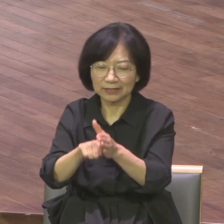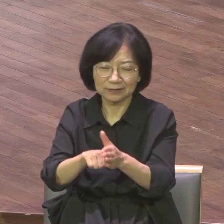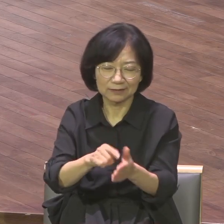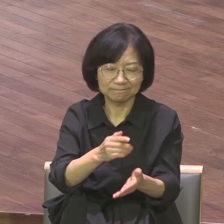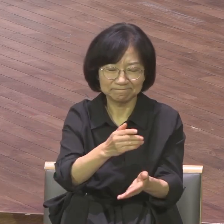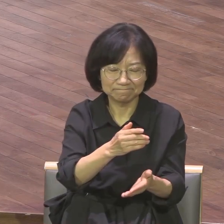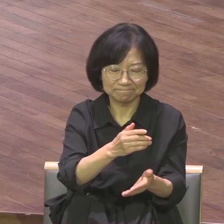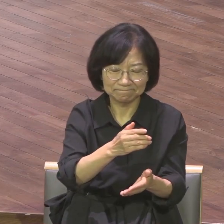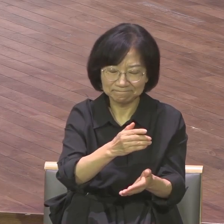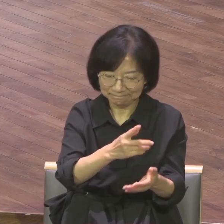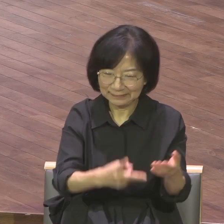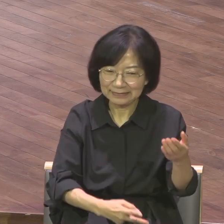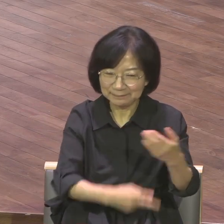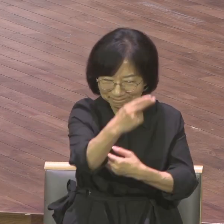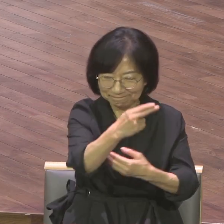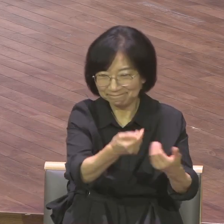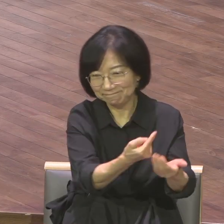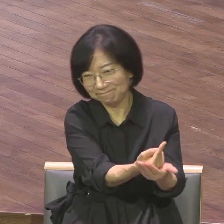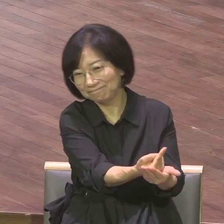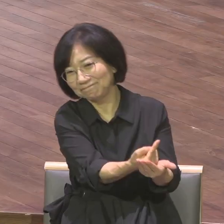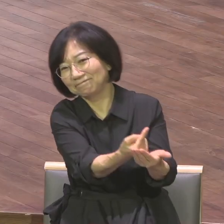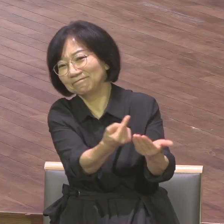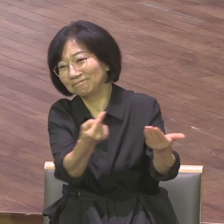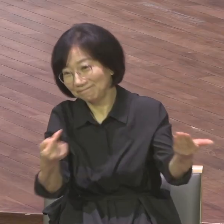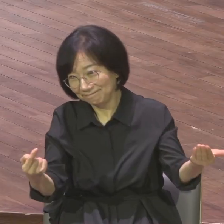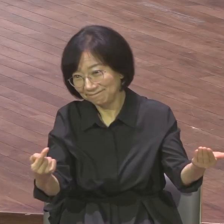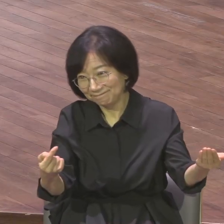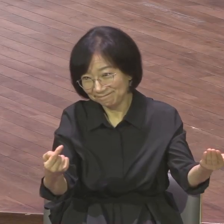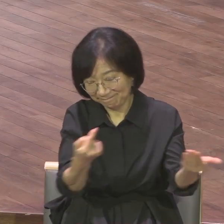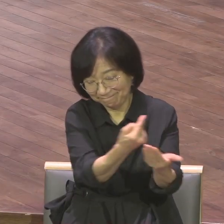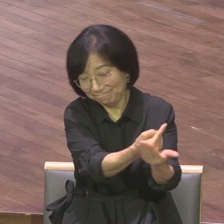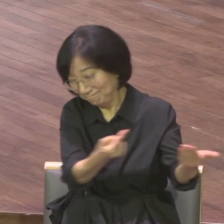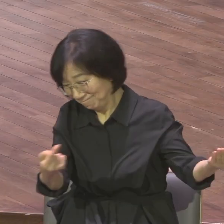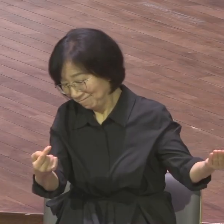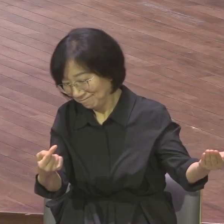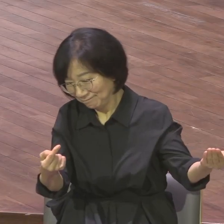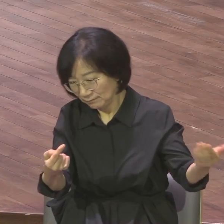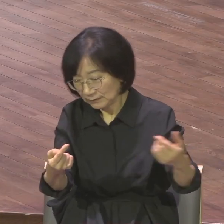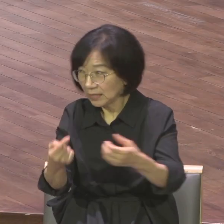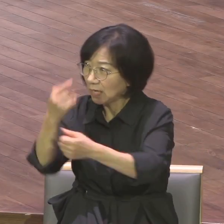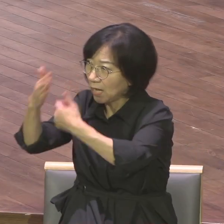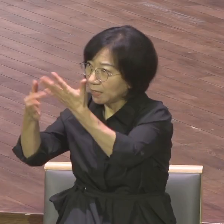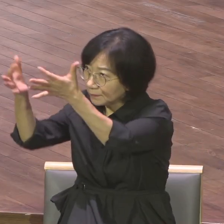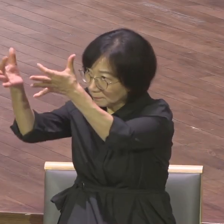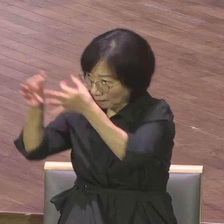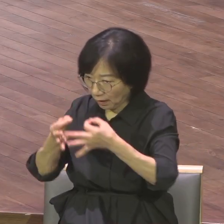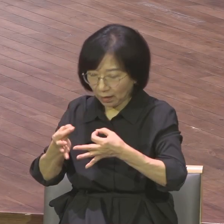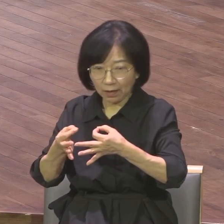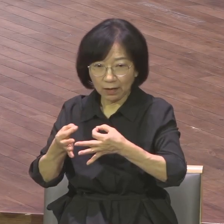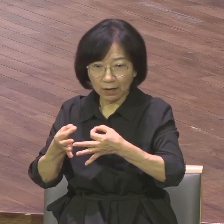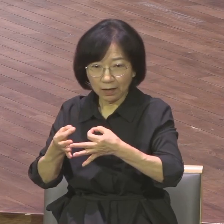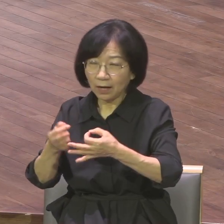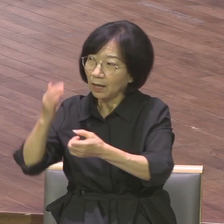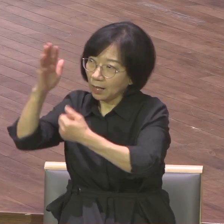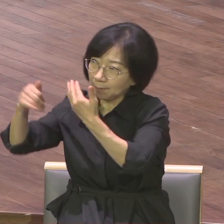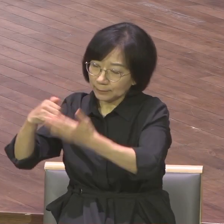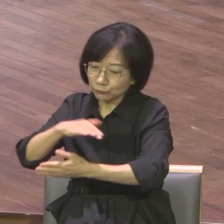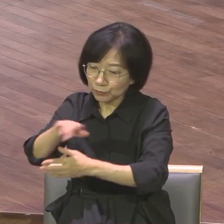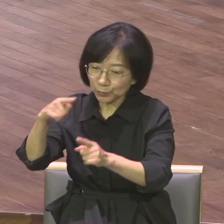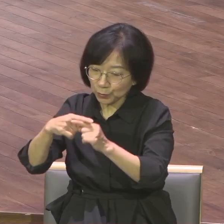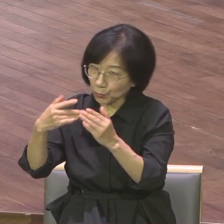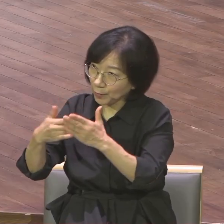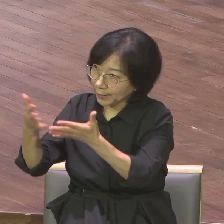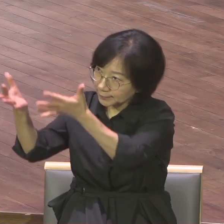결별하고 또 새롭게 한국 같이 간 이 시간표가 왔는데 하나님 중심 보시잖아요. 우리 교회 중심 보시잖아요.